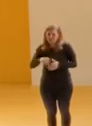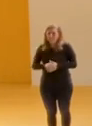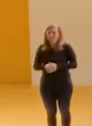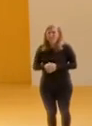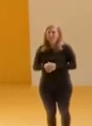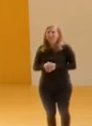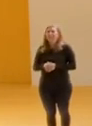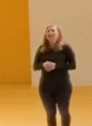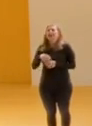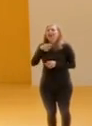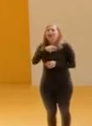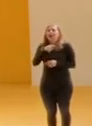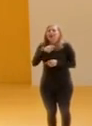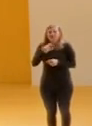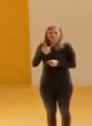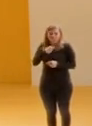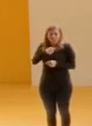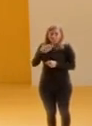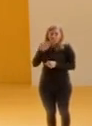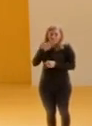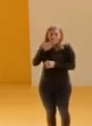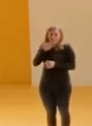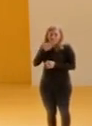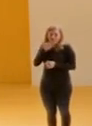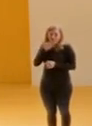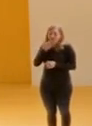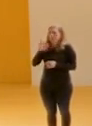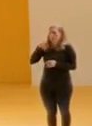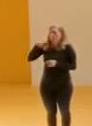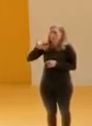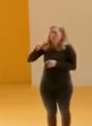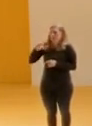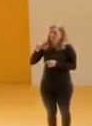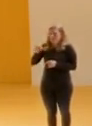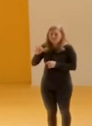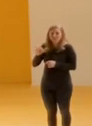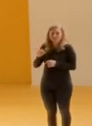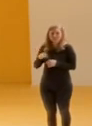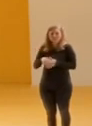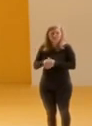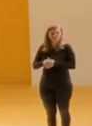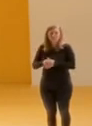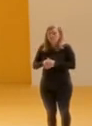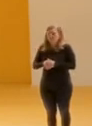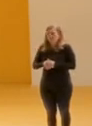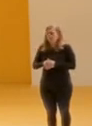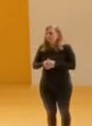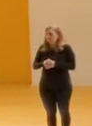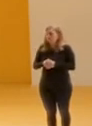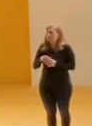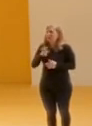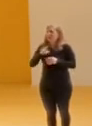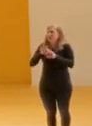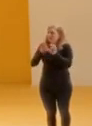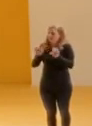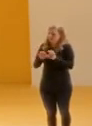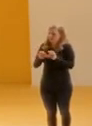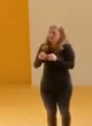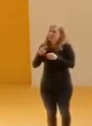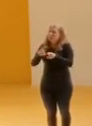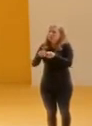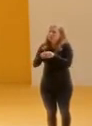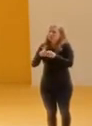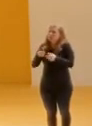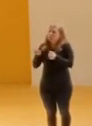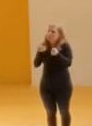jak mówi dalej guyne jest z grubsza determinowana stopu zwrotów kaloriach to Zasadniczo to samo równanie którego